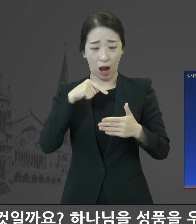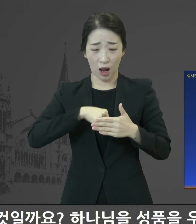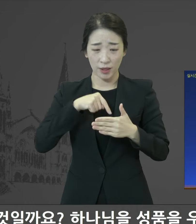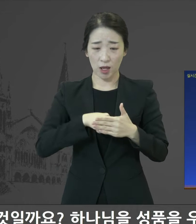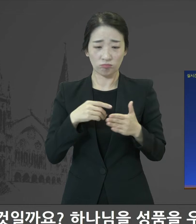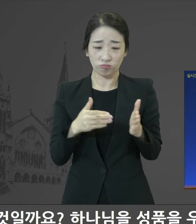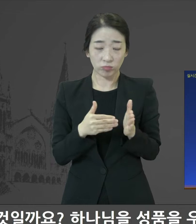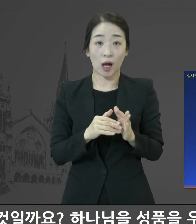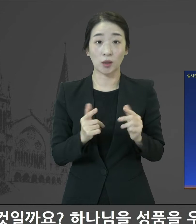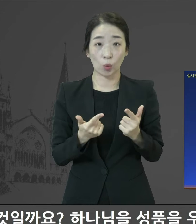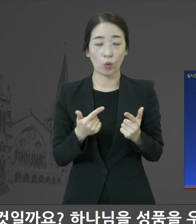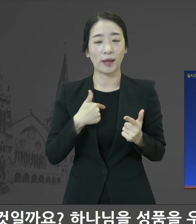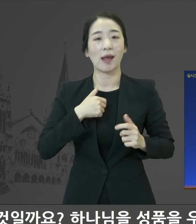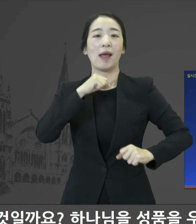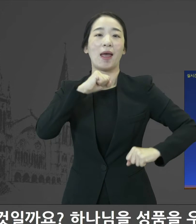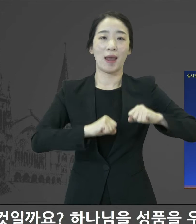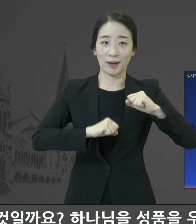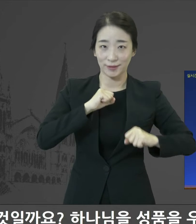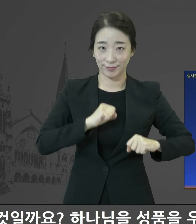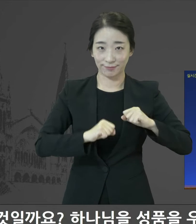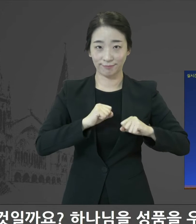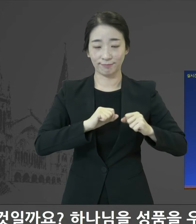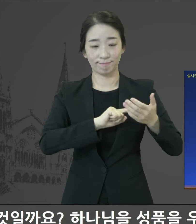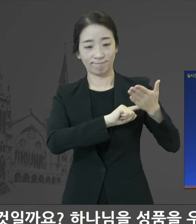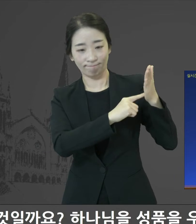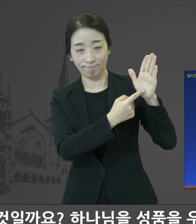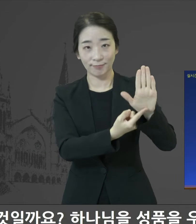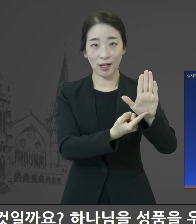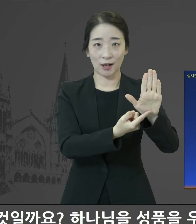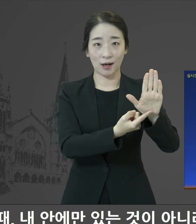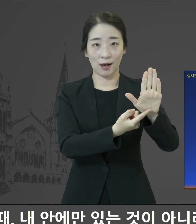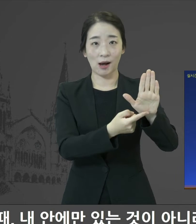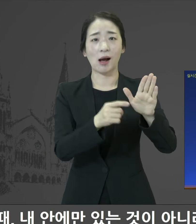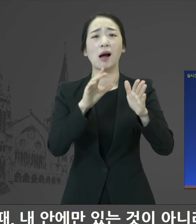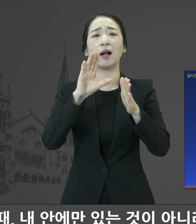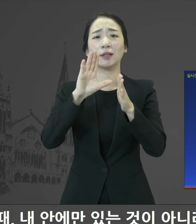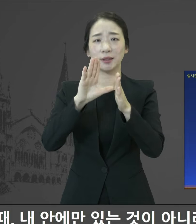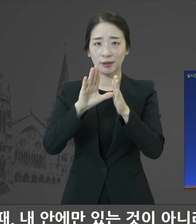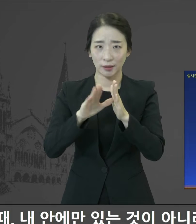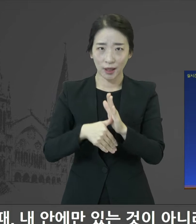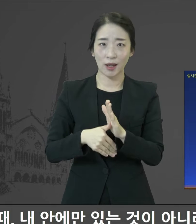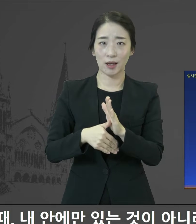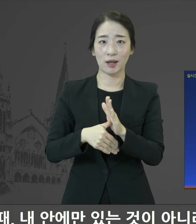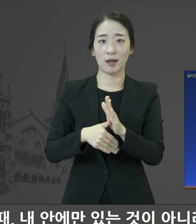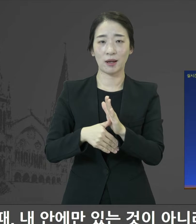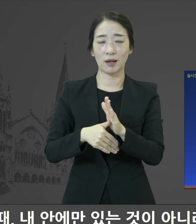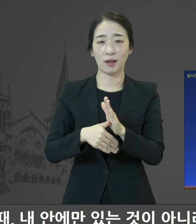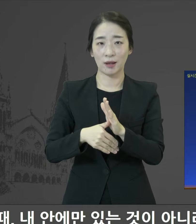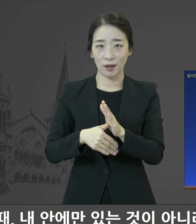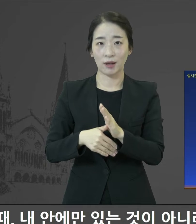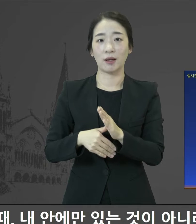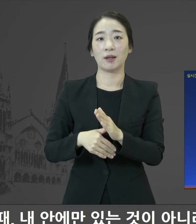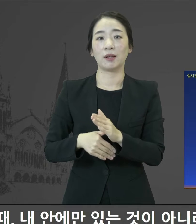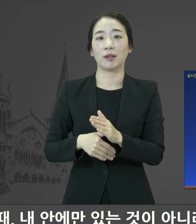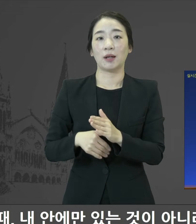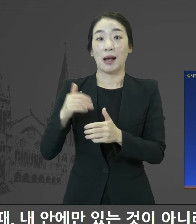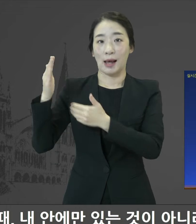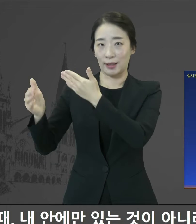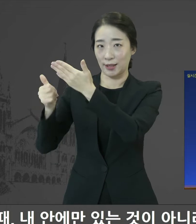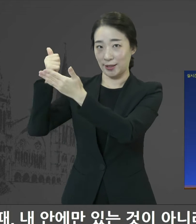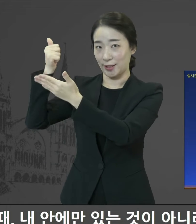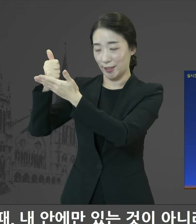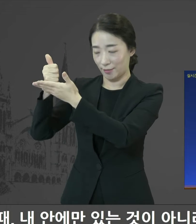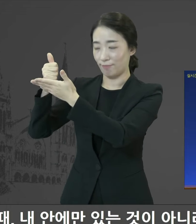나의 행실을 통해서 이 삶으로 드러날 때, 덕스러운 삶으로 드러날 때, 그때